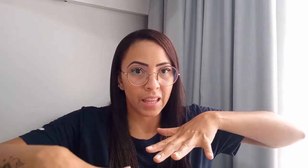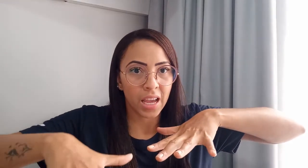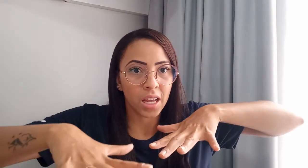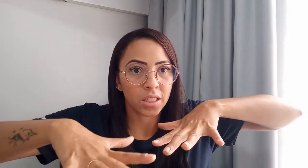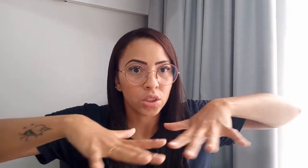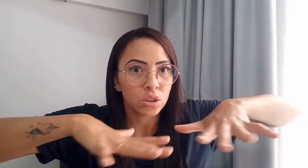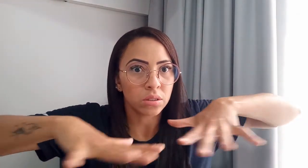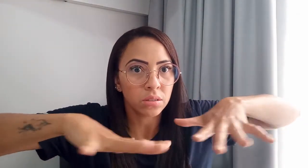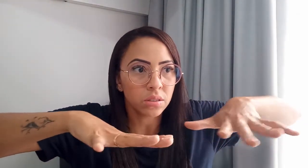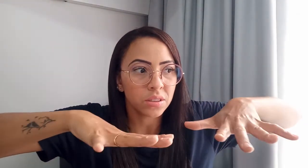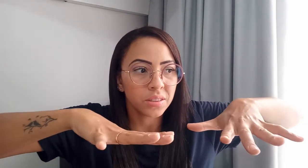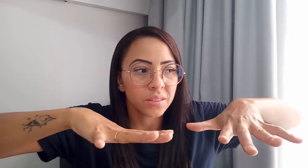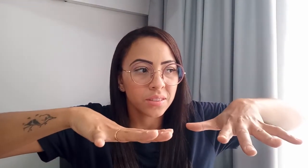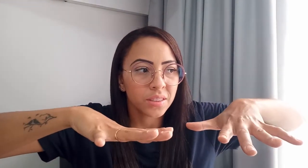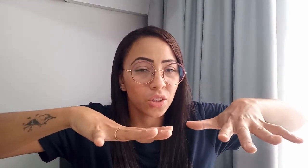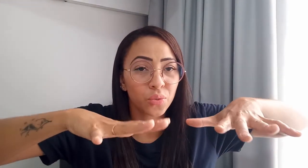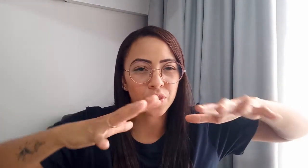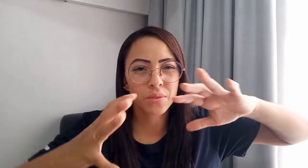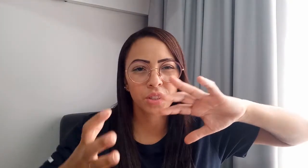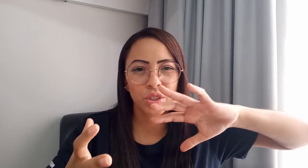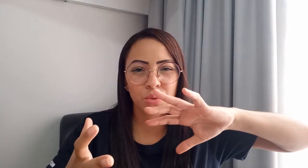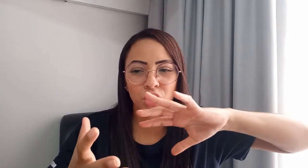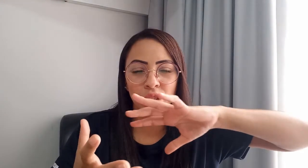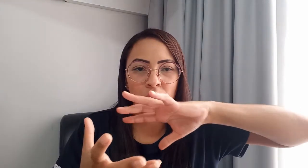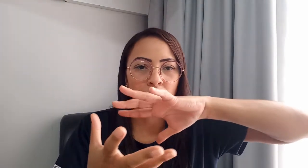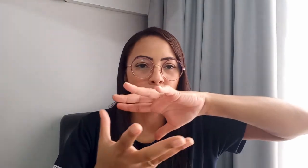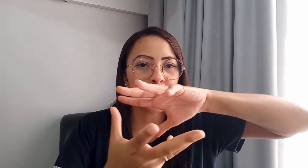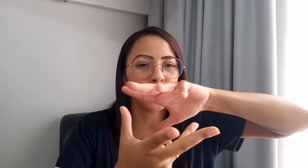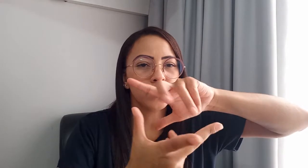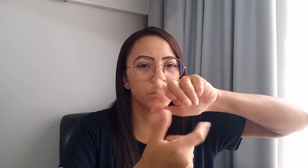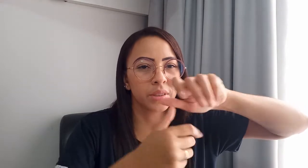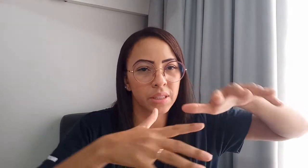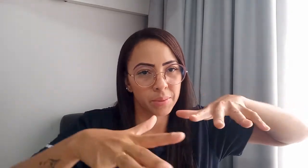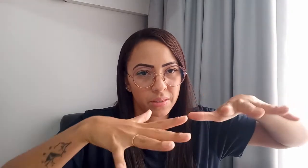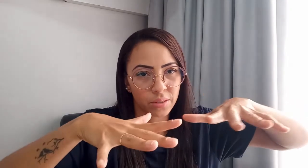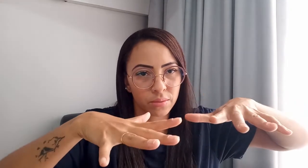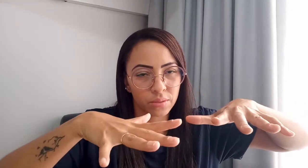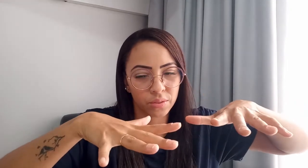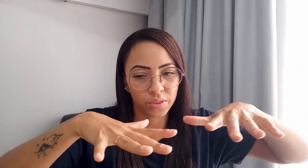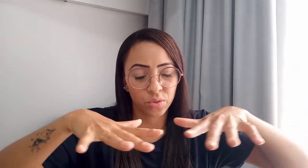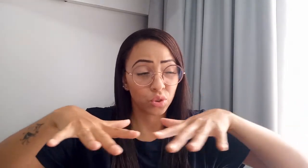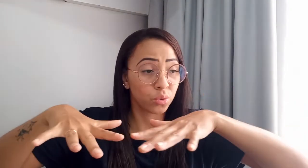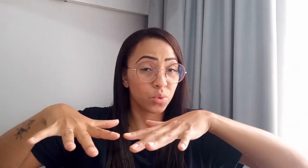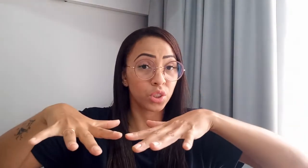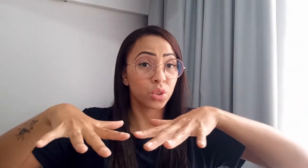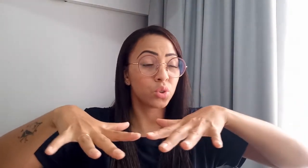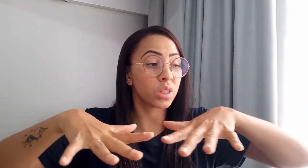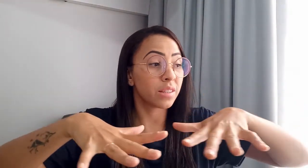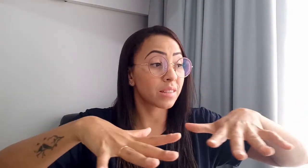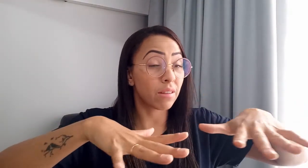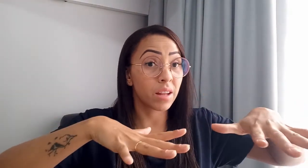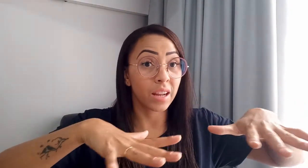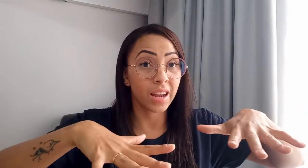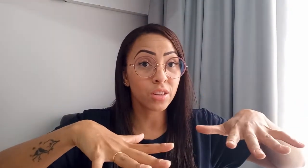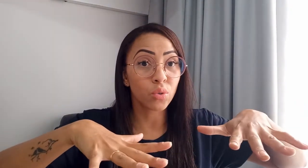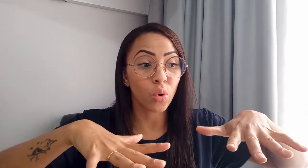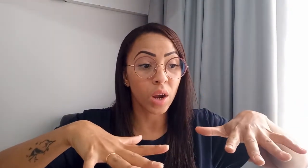terra, eu não fiz no sentido de o mundo estremeceu, no sentido de que estava lá no